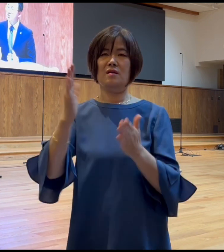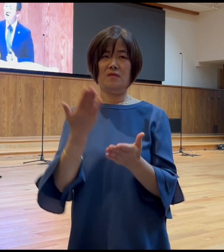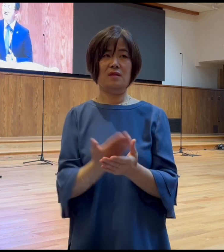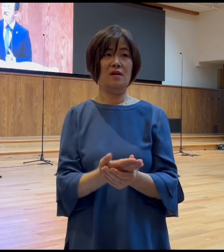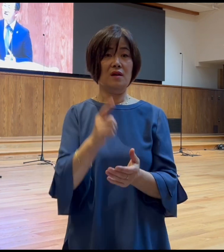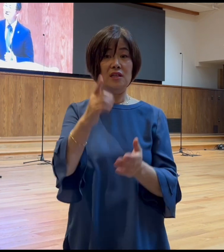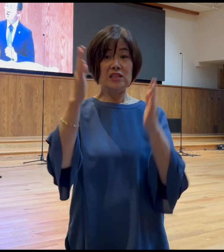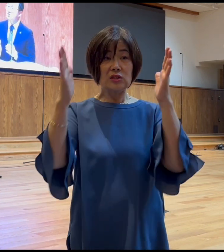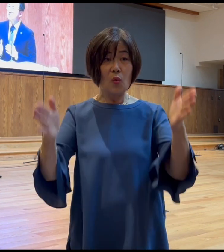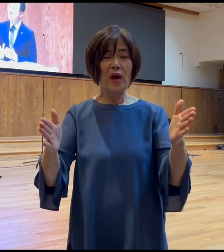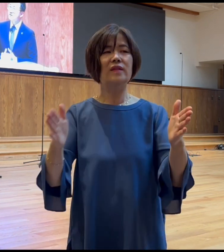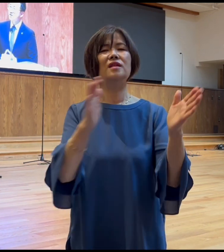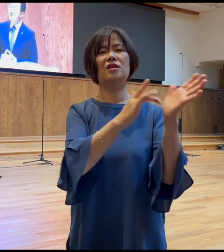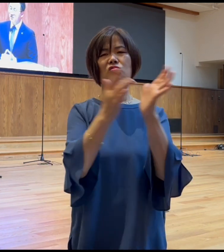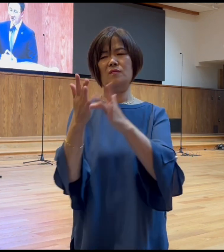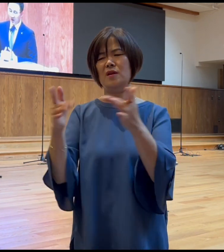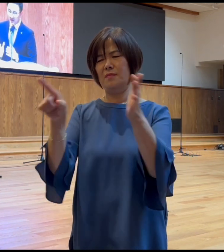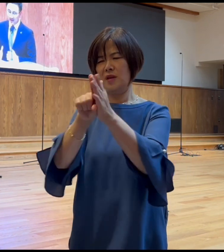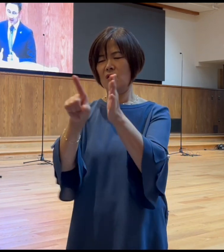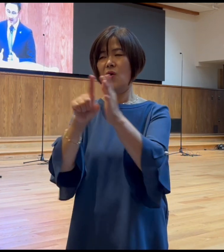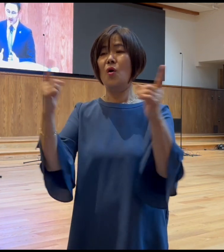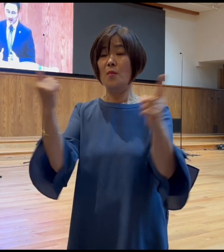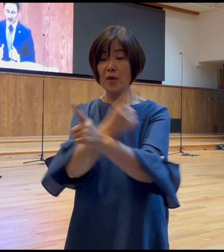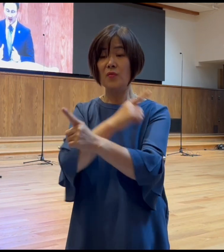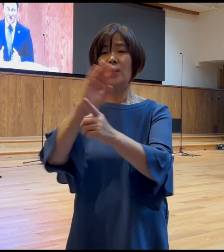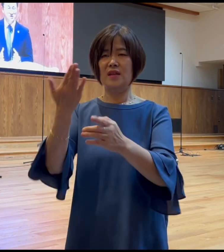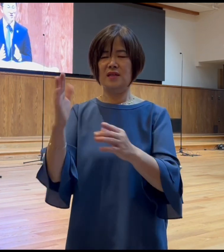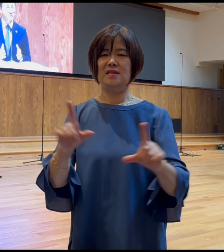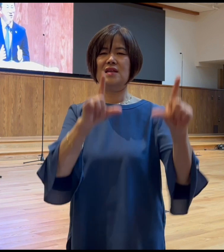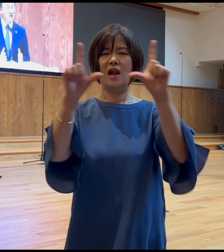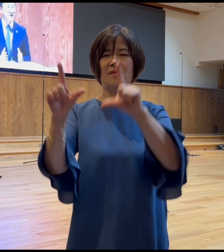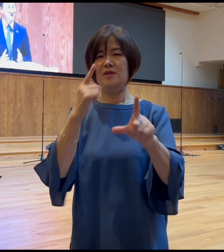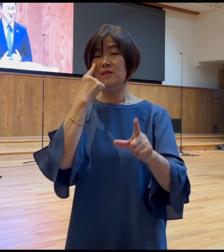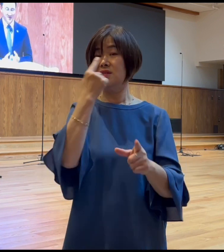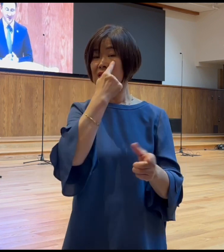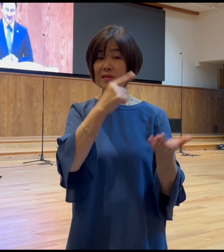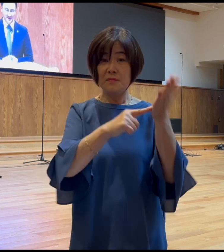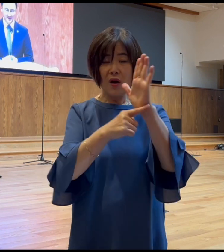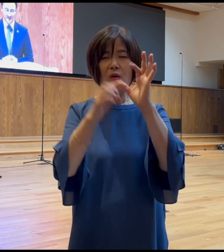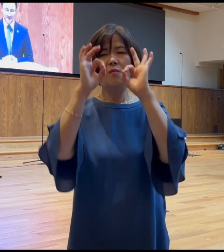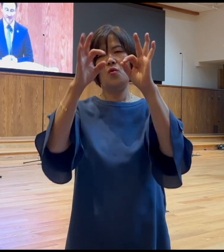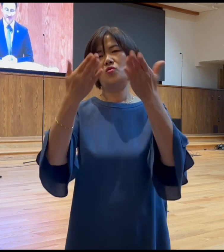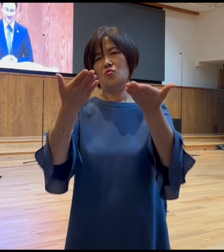기간 동안 예수님을 믿어 변화된 삶을 증명해야 했어요.